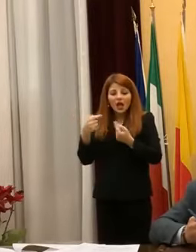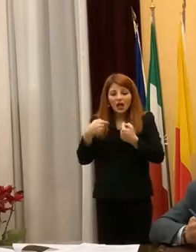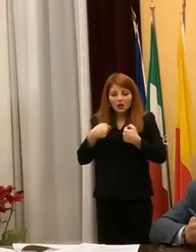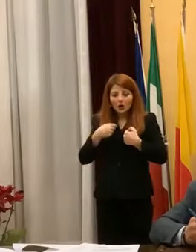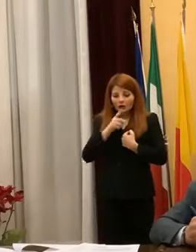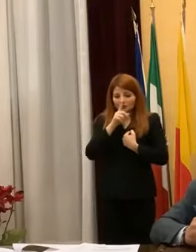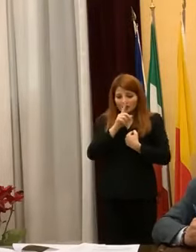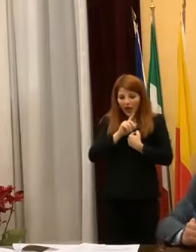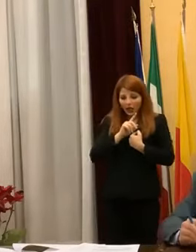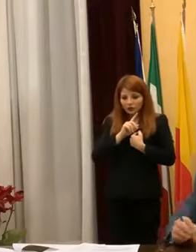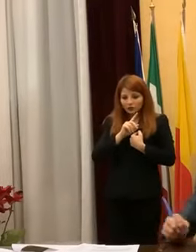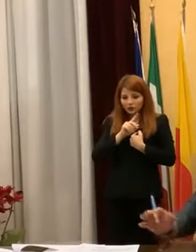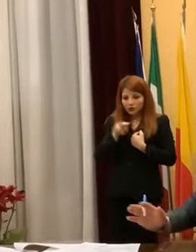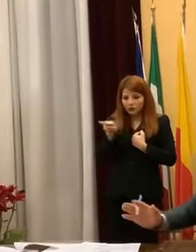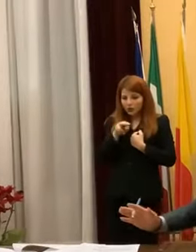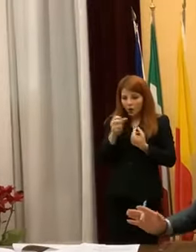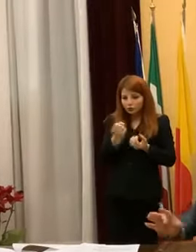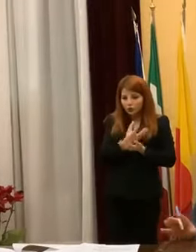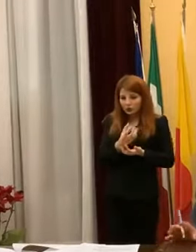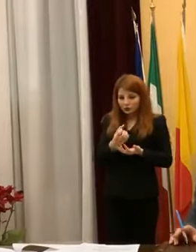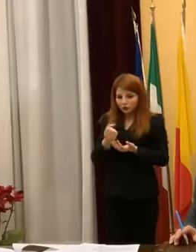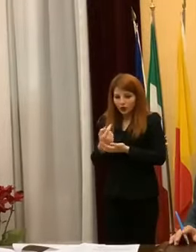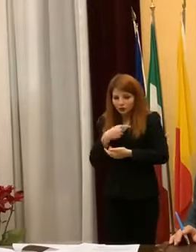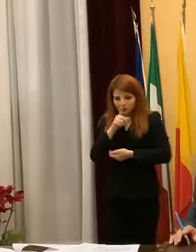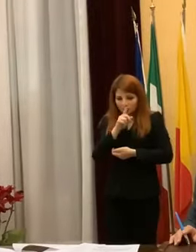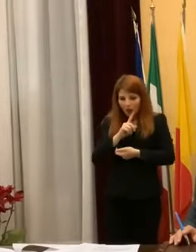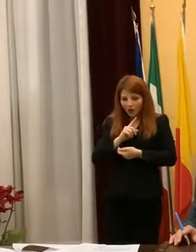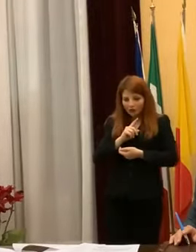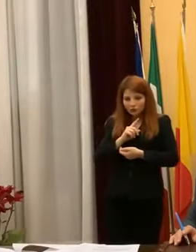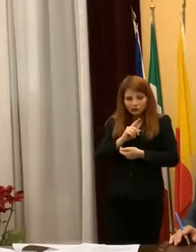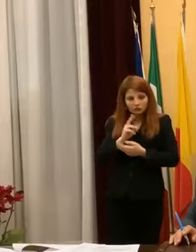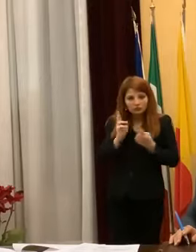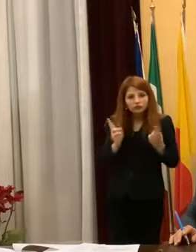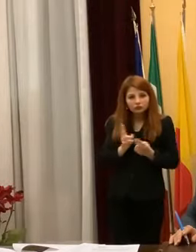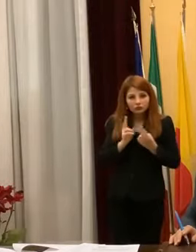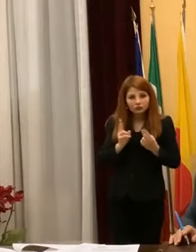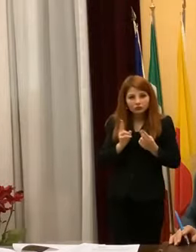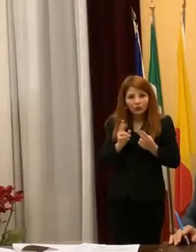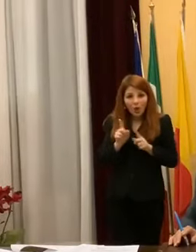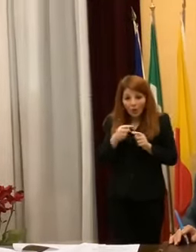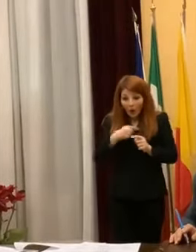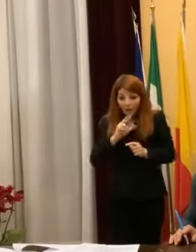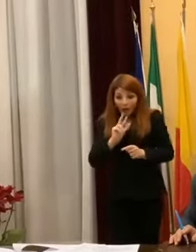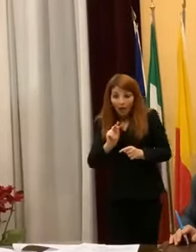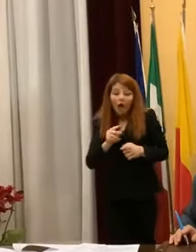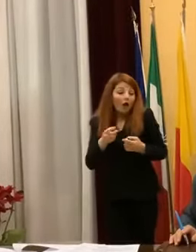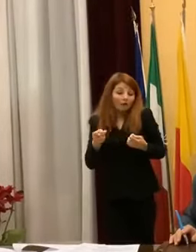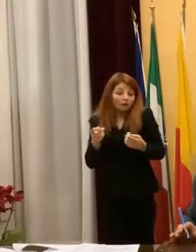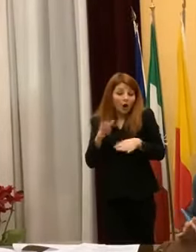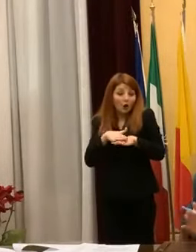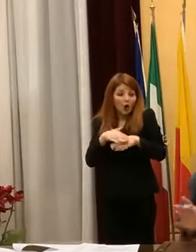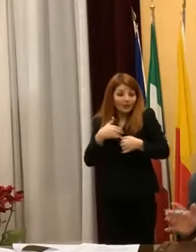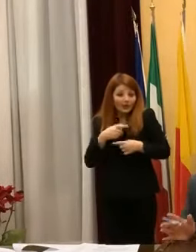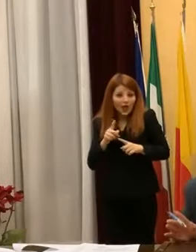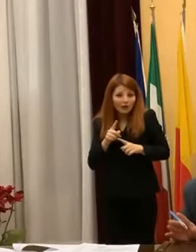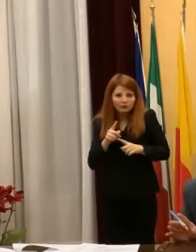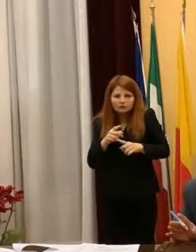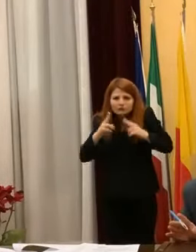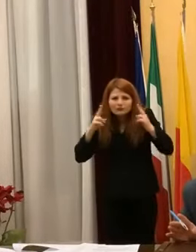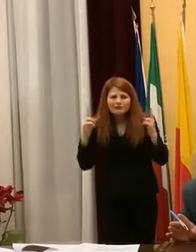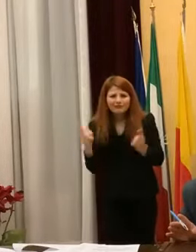potevo dire non è competenza mia e magari oggi avere ancora di più, non 300 morti, 600?